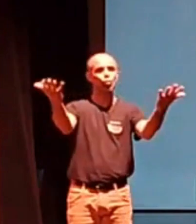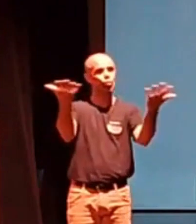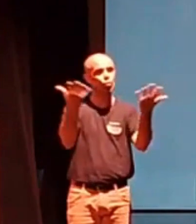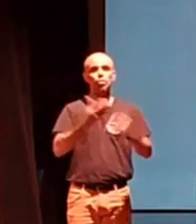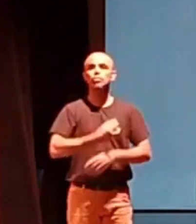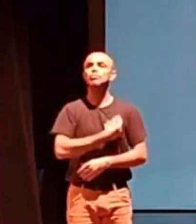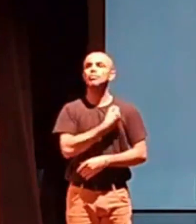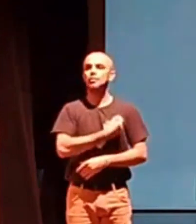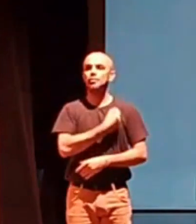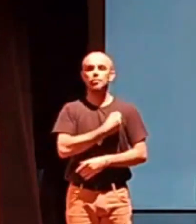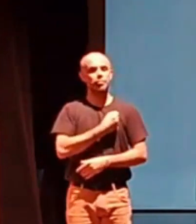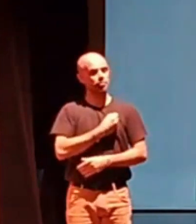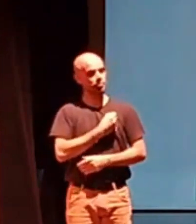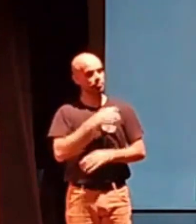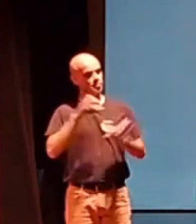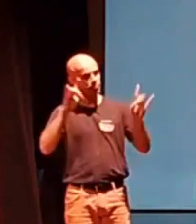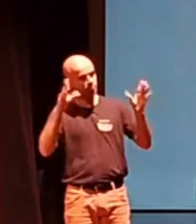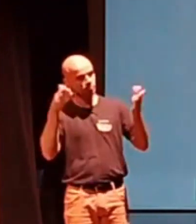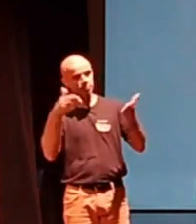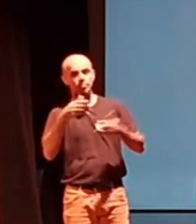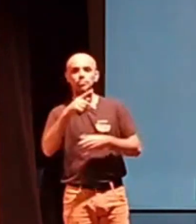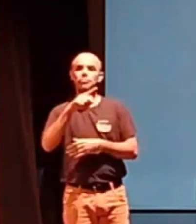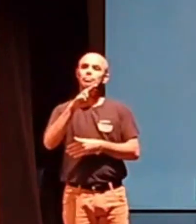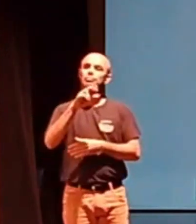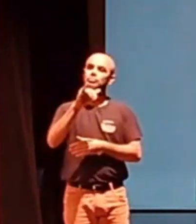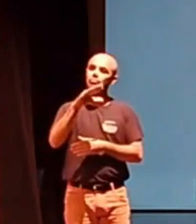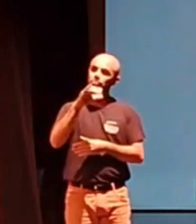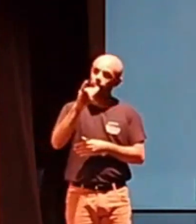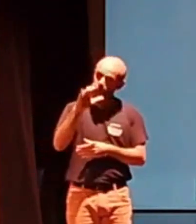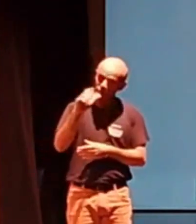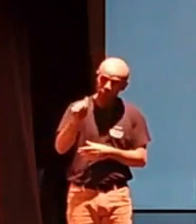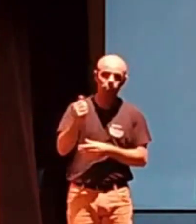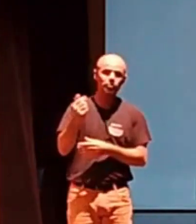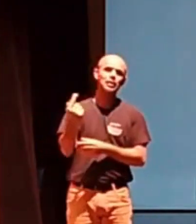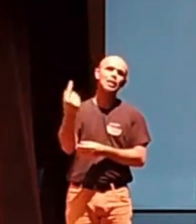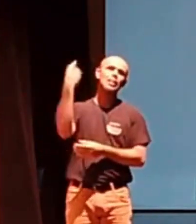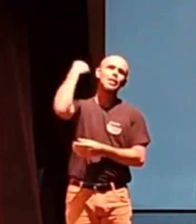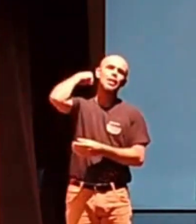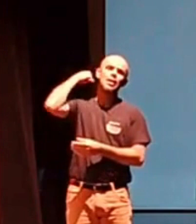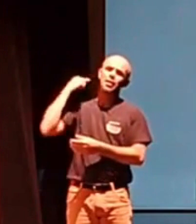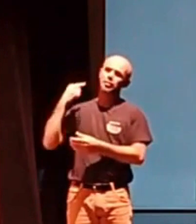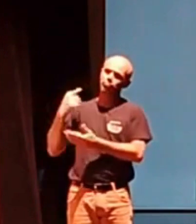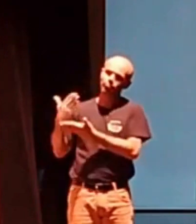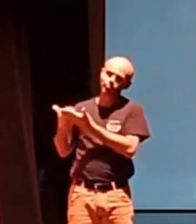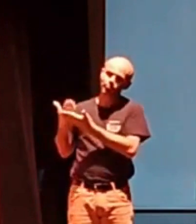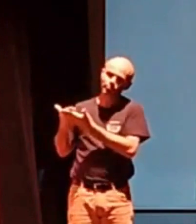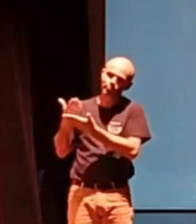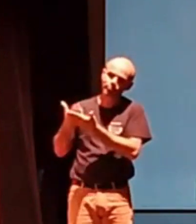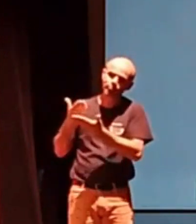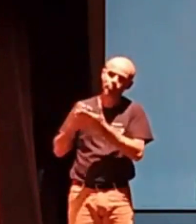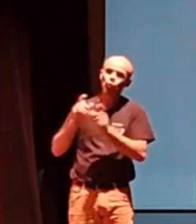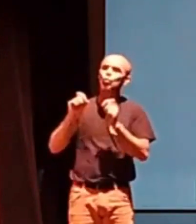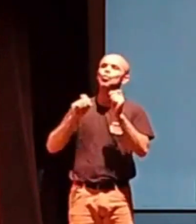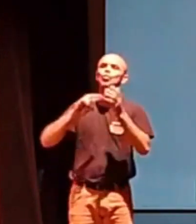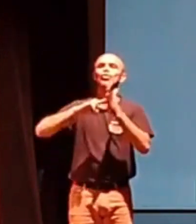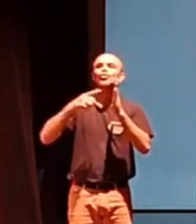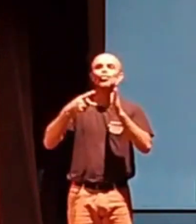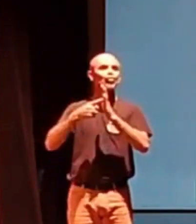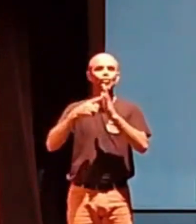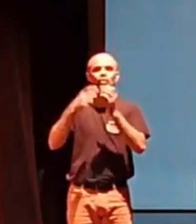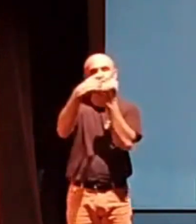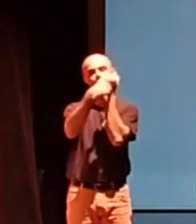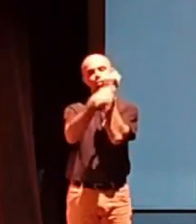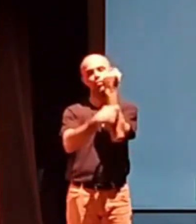em especial a doutora Priscila Paniagua. A doutora Priscila iniciou isso lá atrás, quando ela me trouxe o que era escoliose, porque